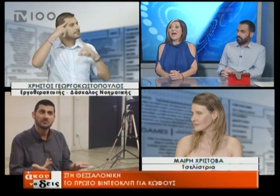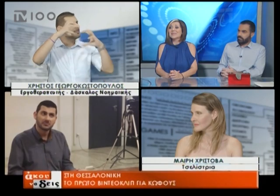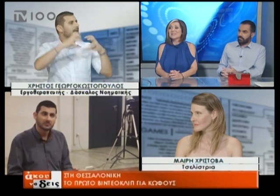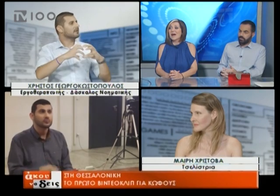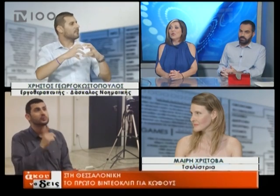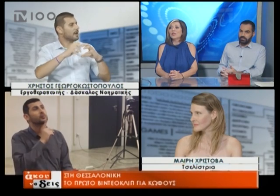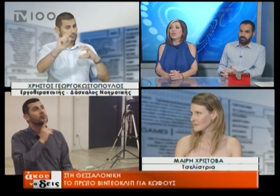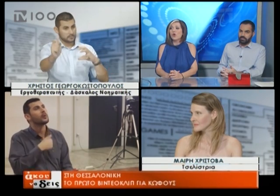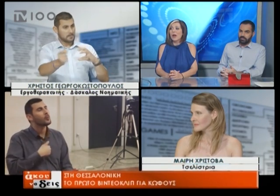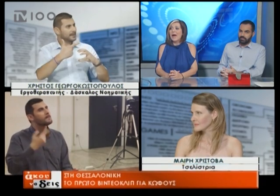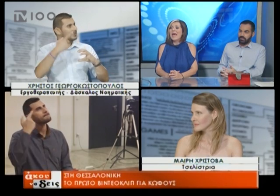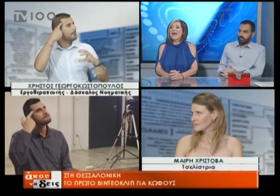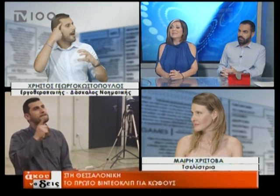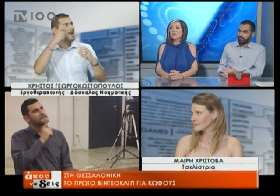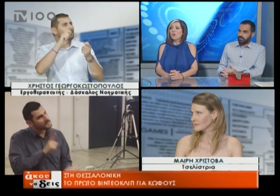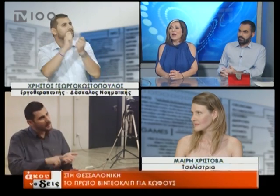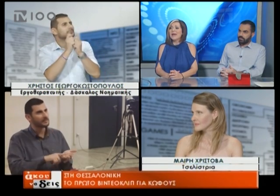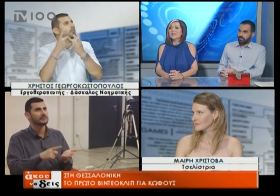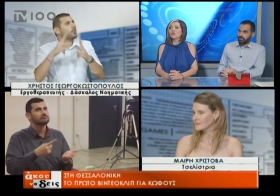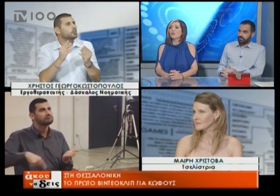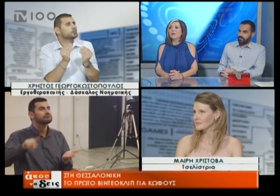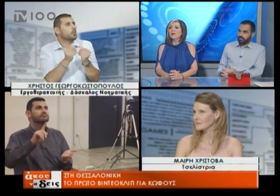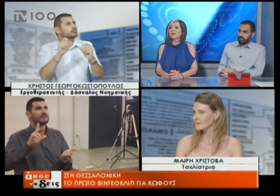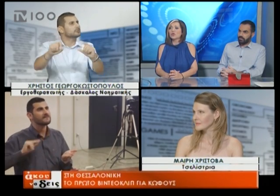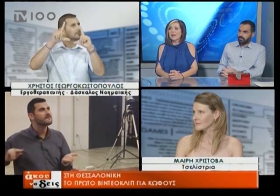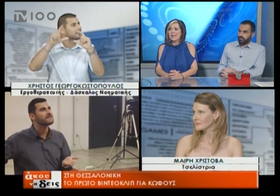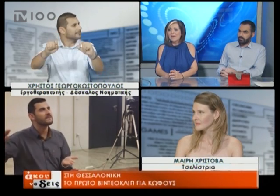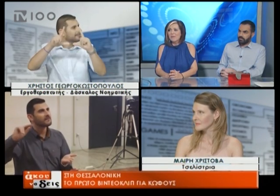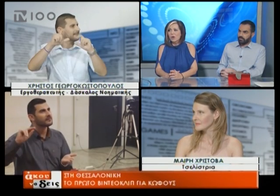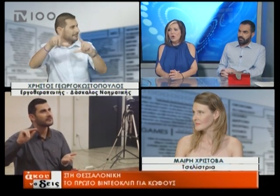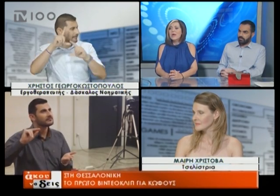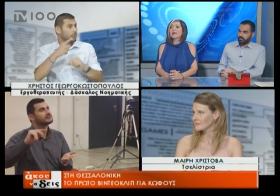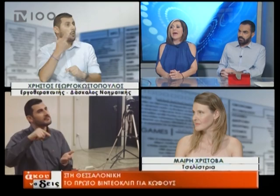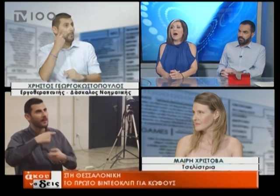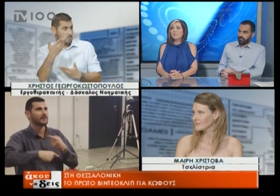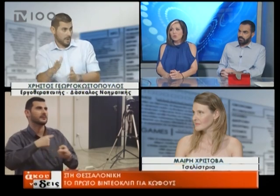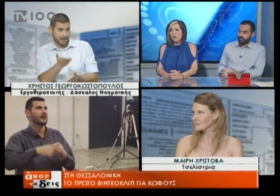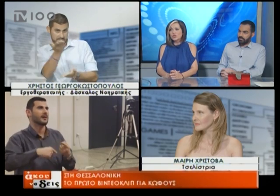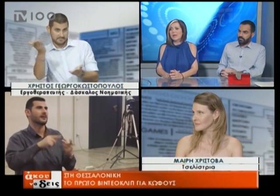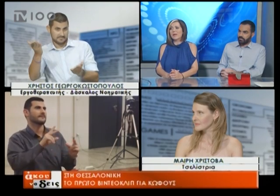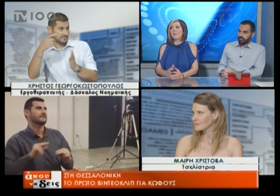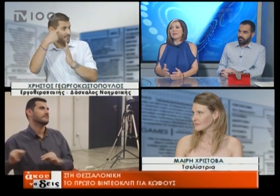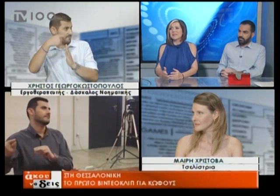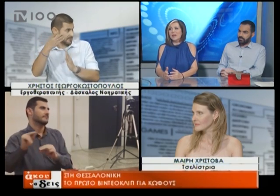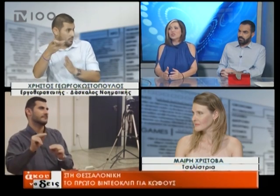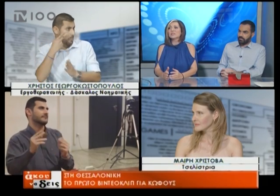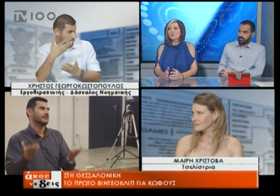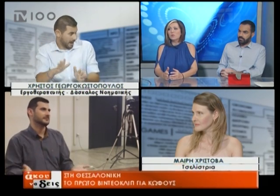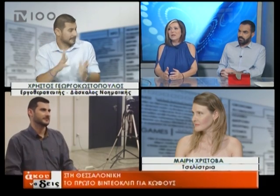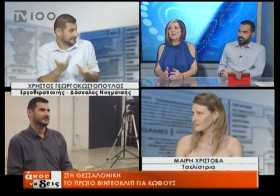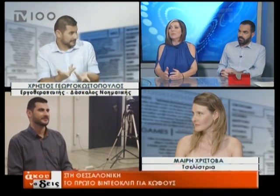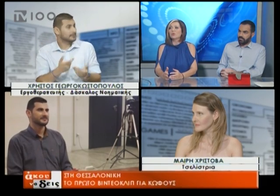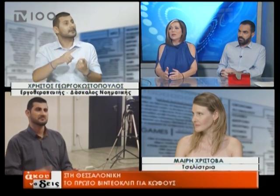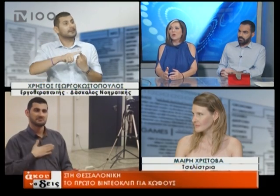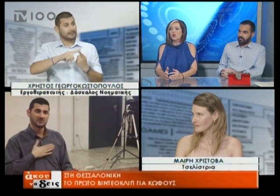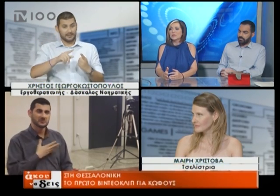αλλά αισθάνονται κιόλα. Έτσι λοιπόν έρχεται το μήνυμα στον εγκέφαλο και αυτός, επεξεργάζοντας αυτό το